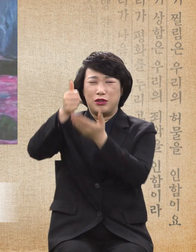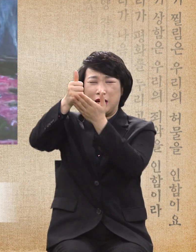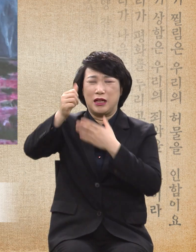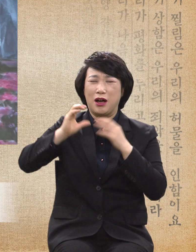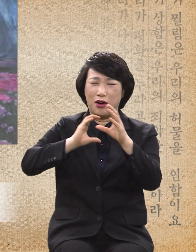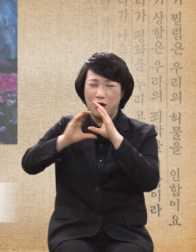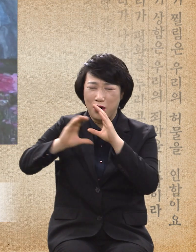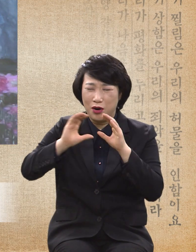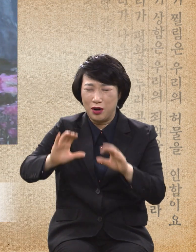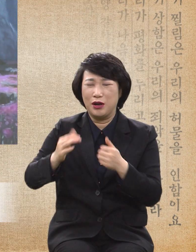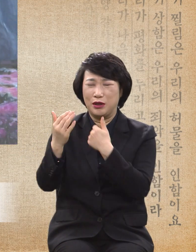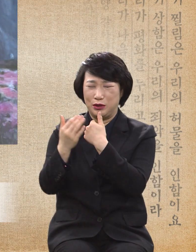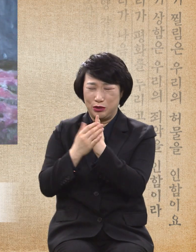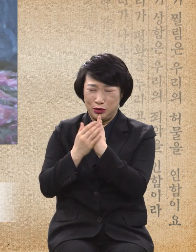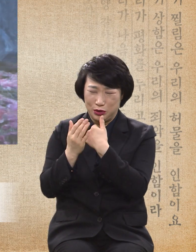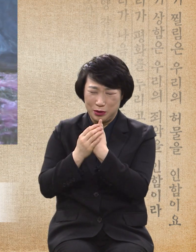이루어지도록